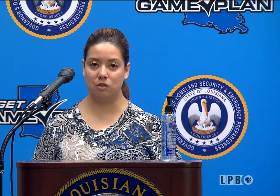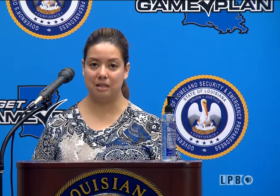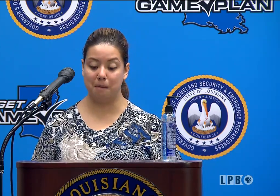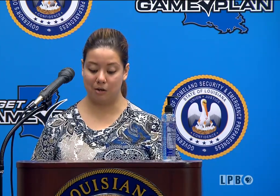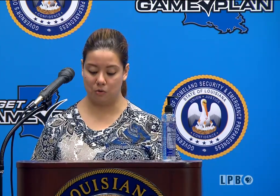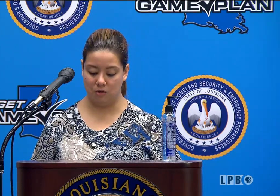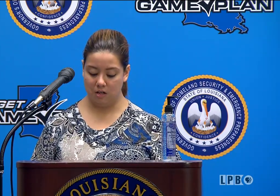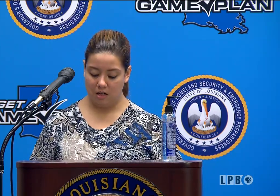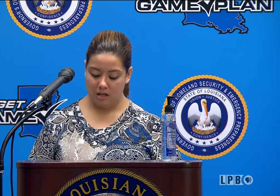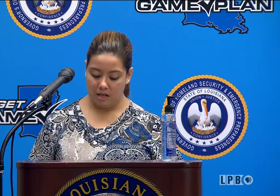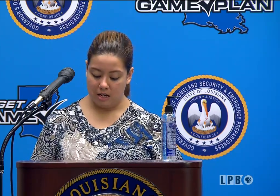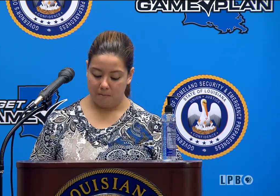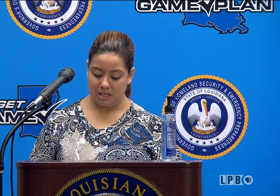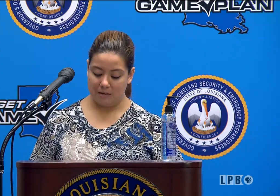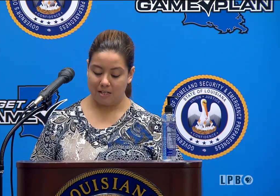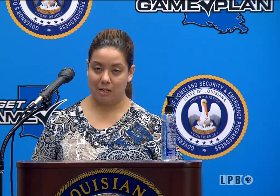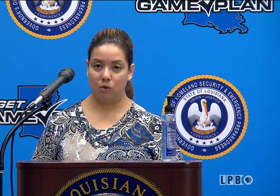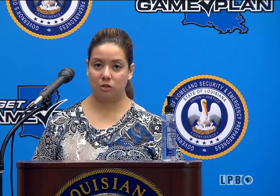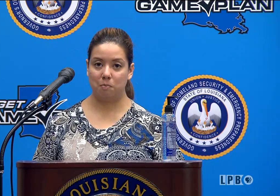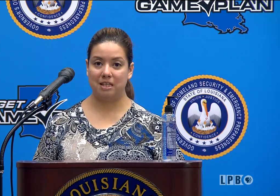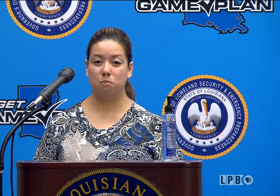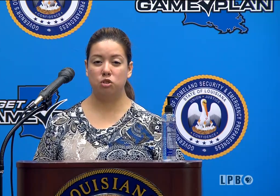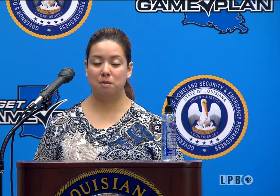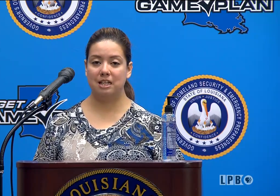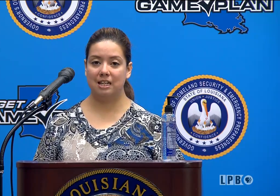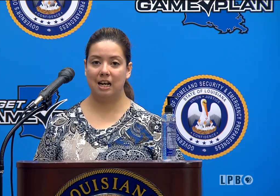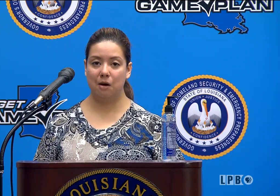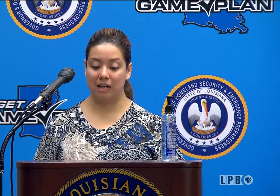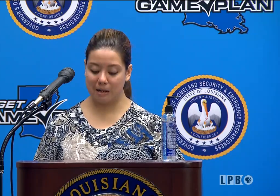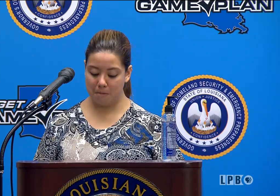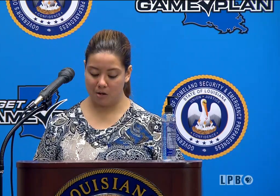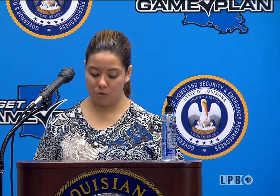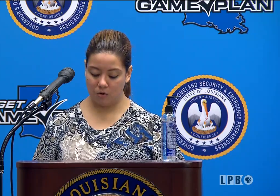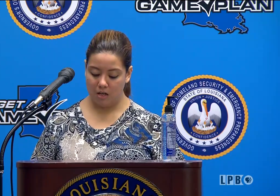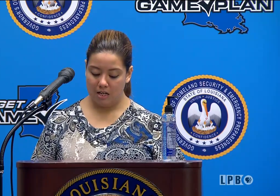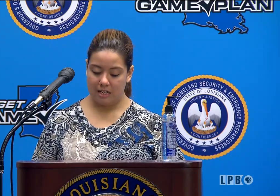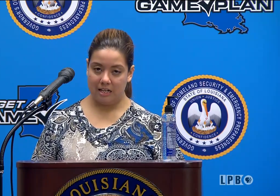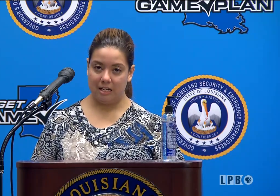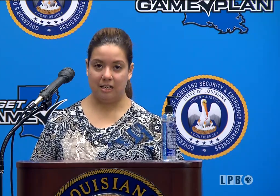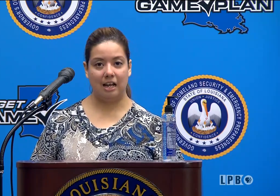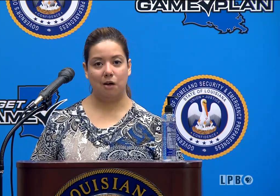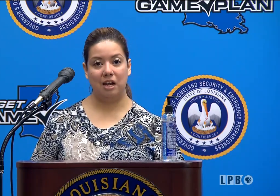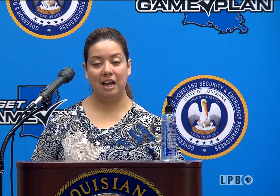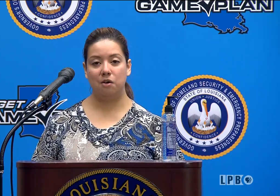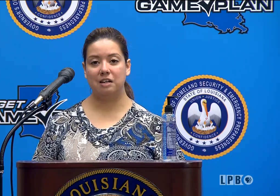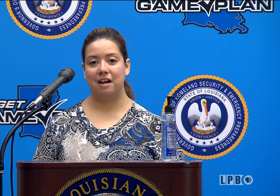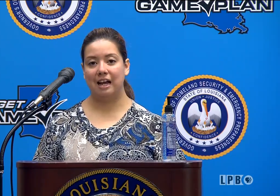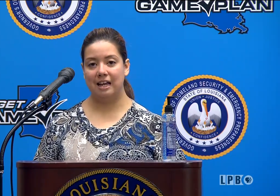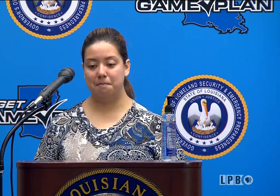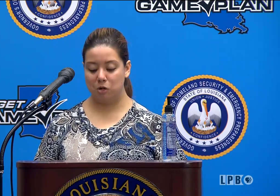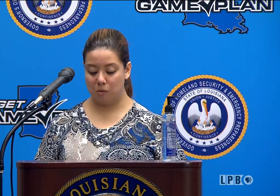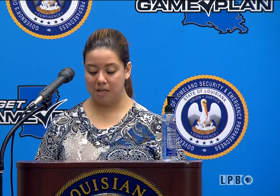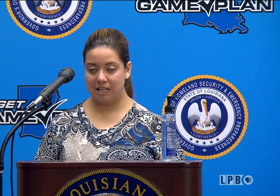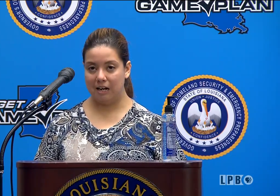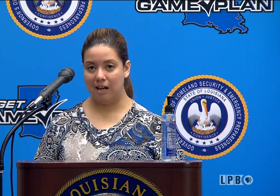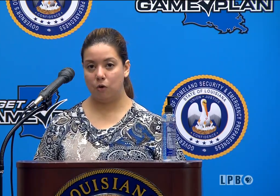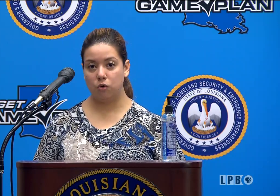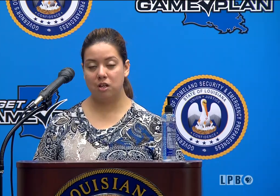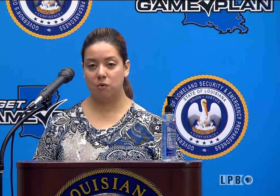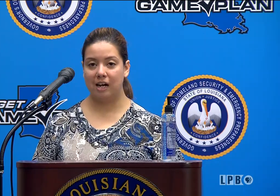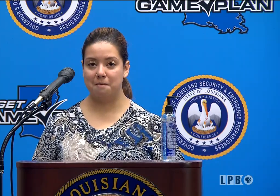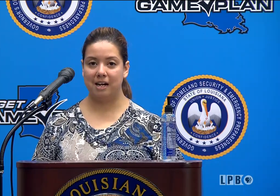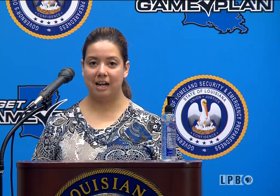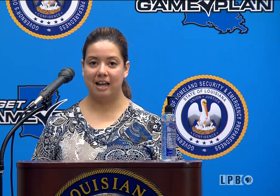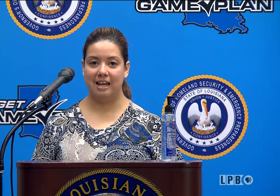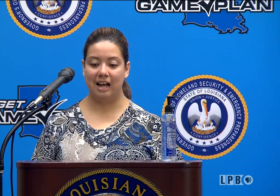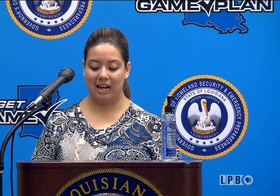los efectos de Marco. Va a ser una tormenta mucho más grande Laura que Marco, y la olea, aunque va a caer mayormente, el cono